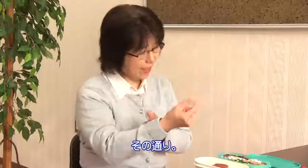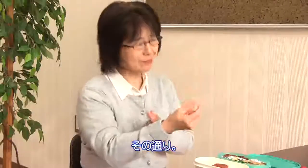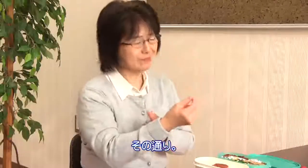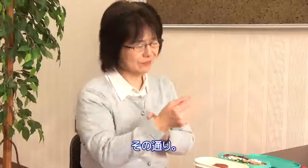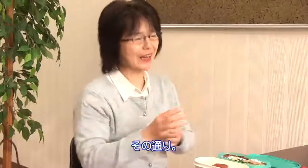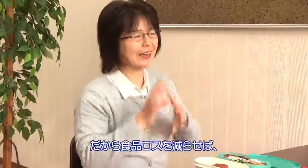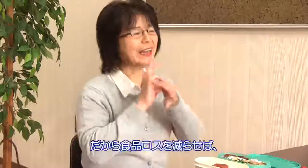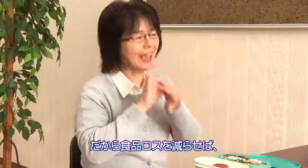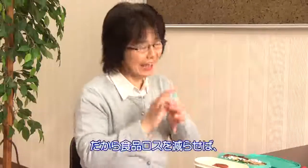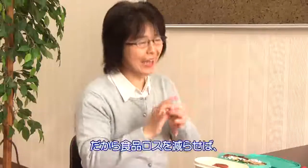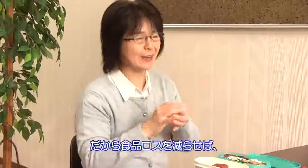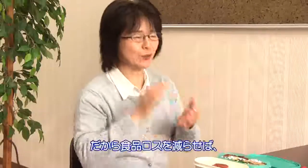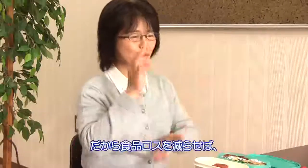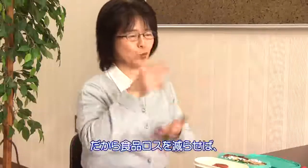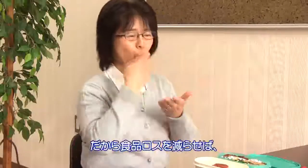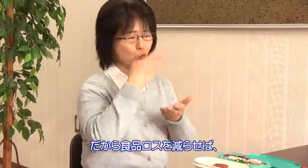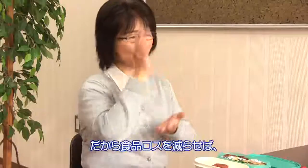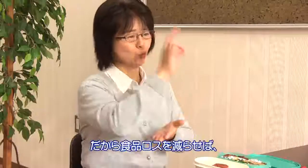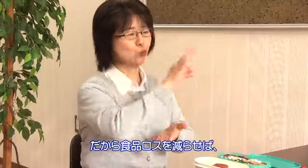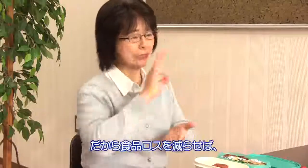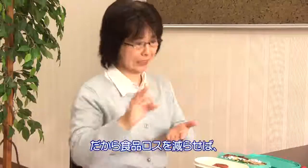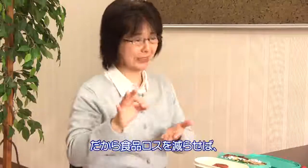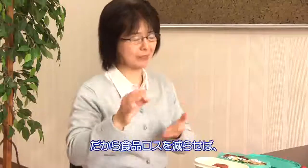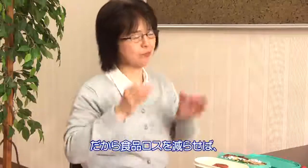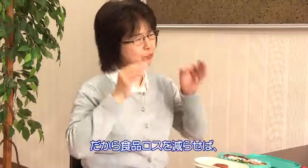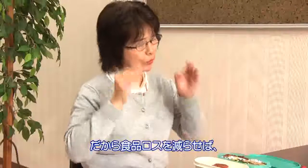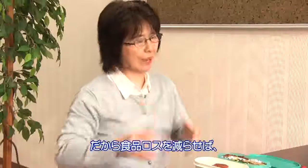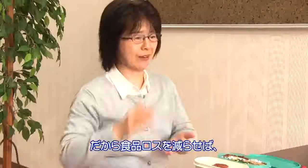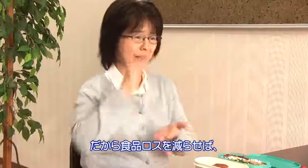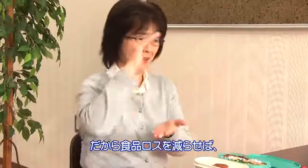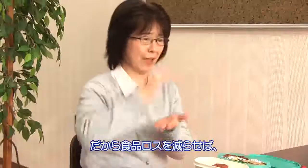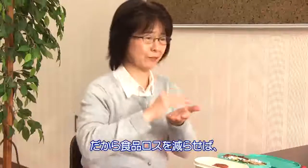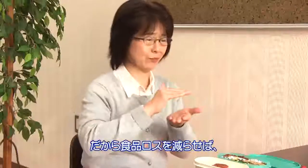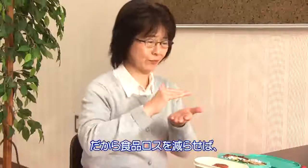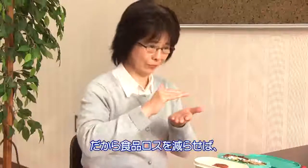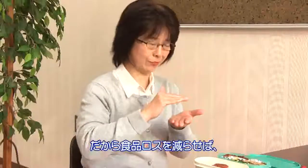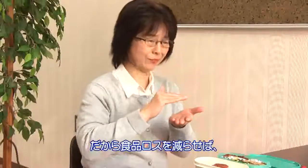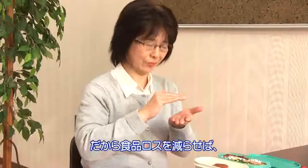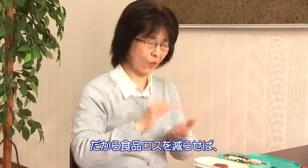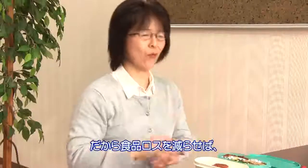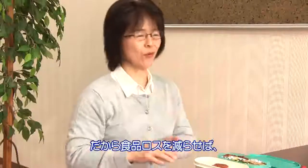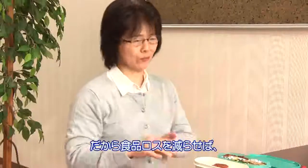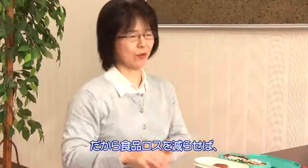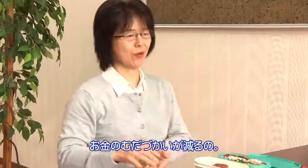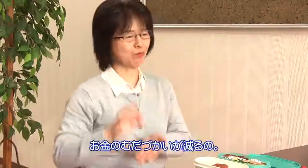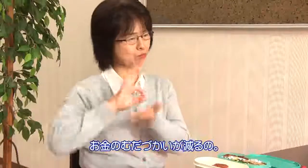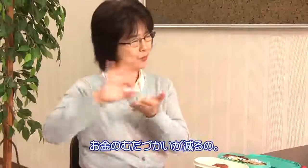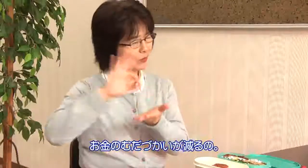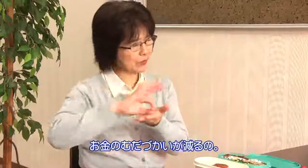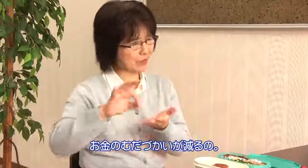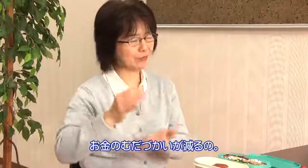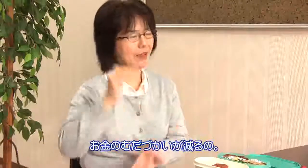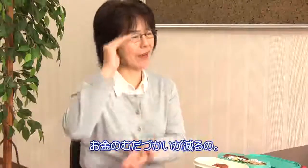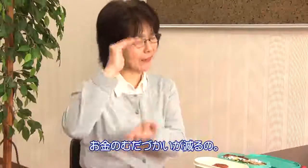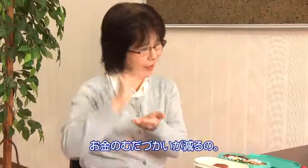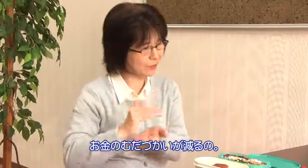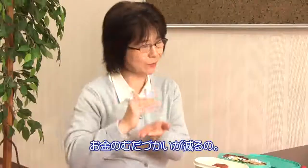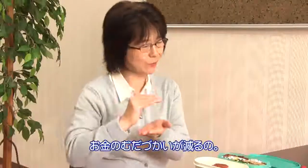その通りだから食品ロスを削減することでお金の